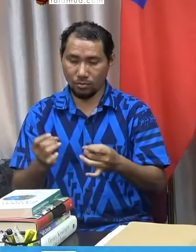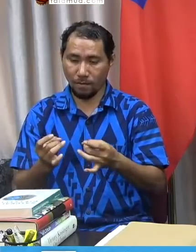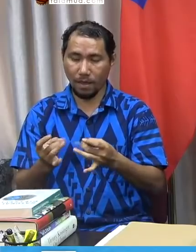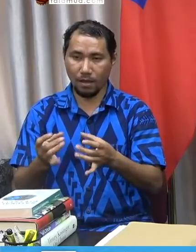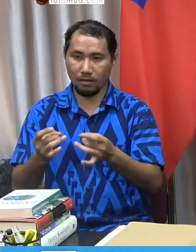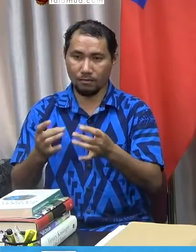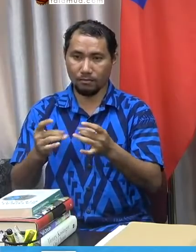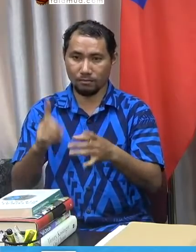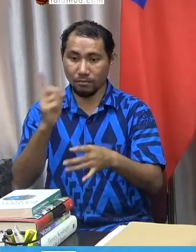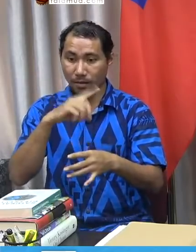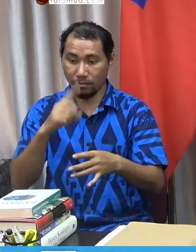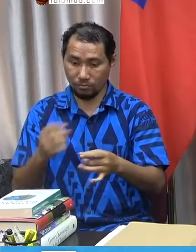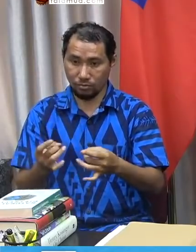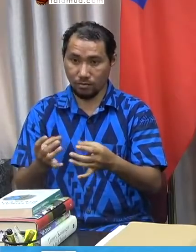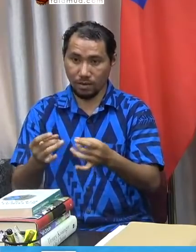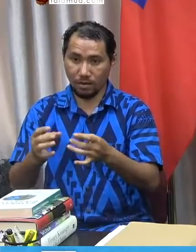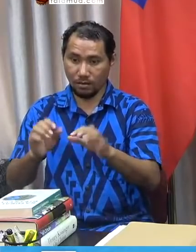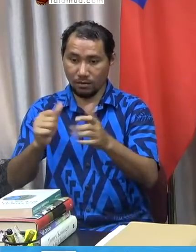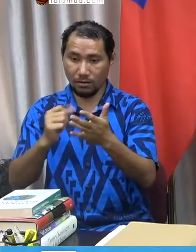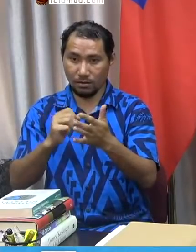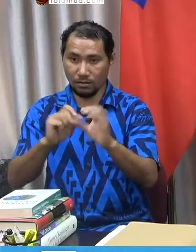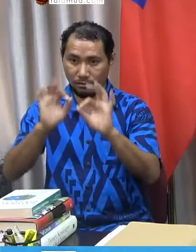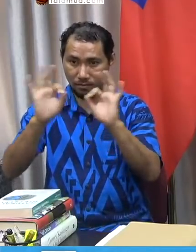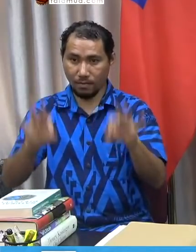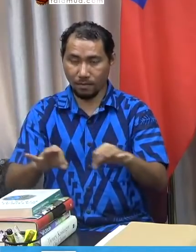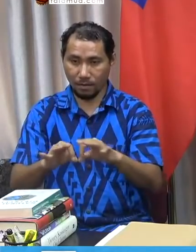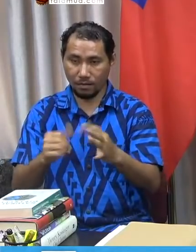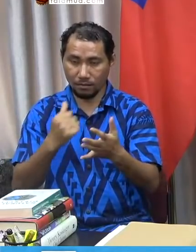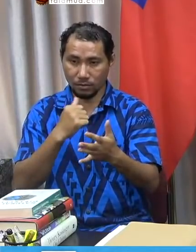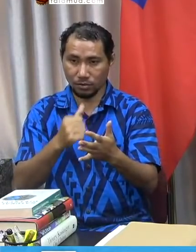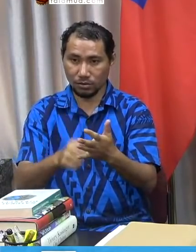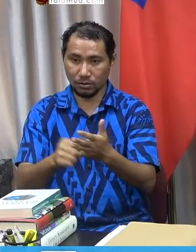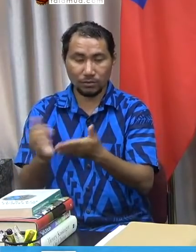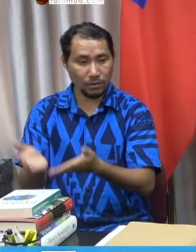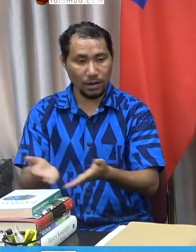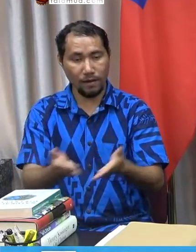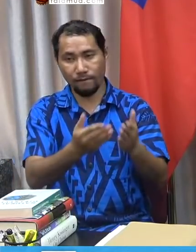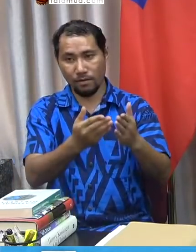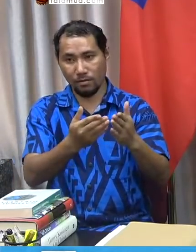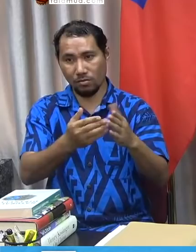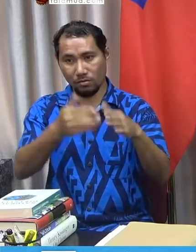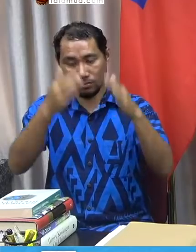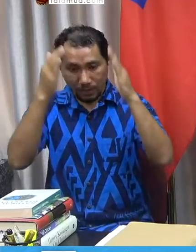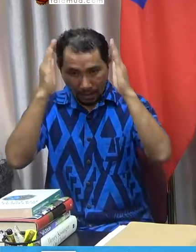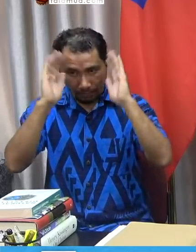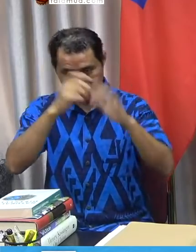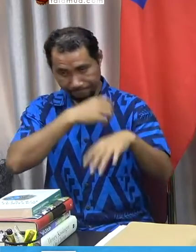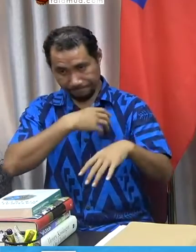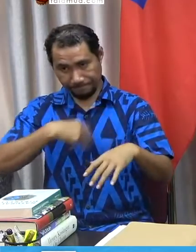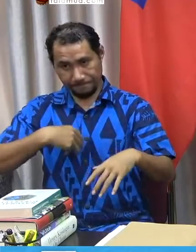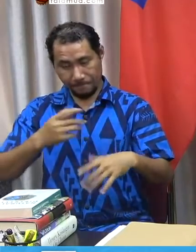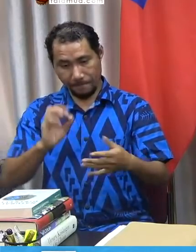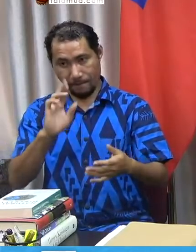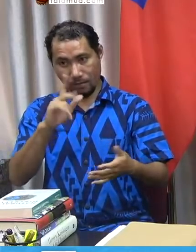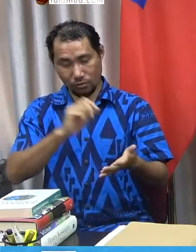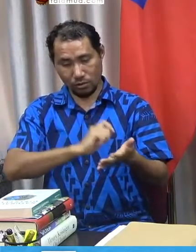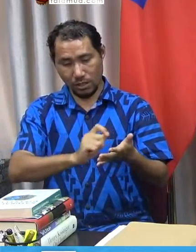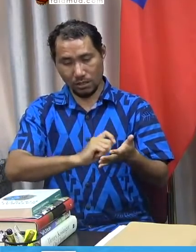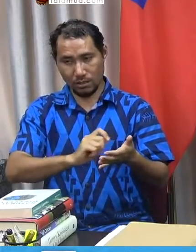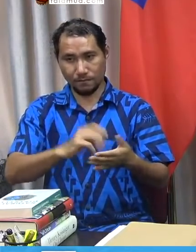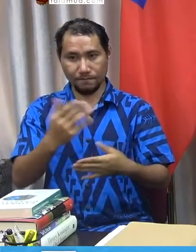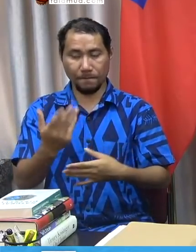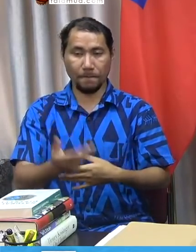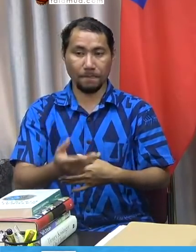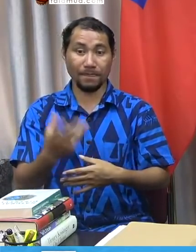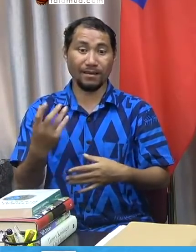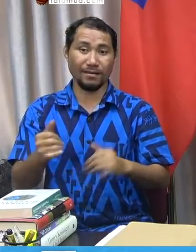tangata fa o I le fionga I le ao le malo e ai foi la